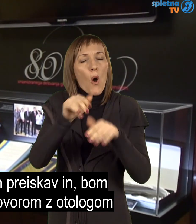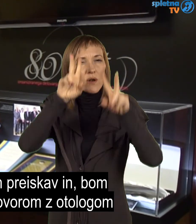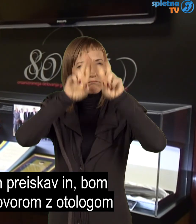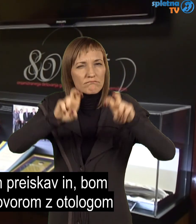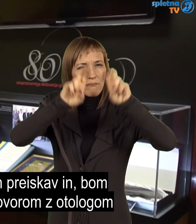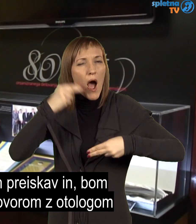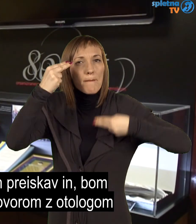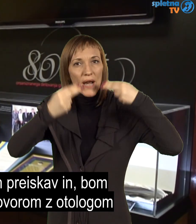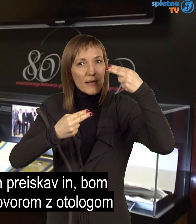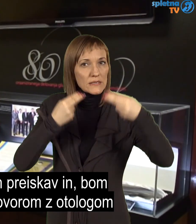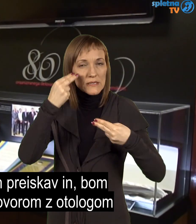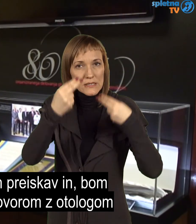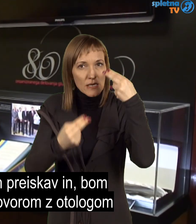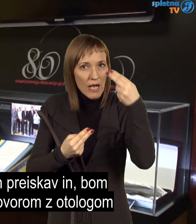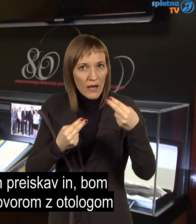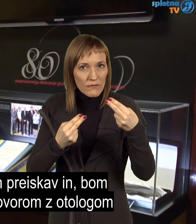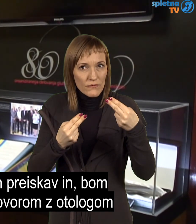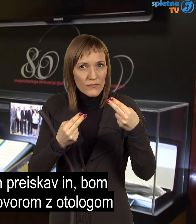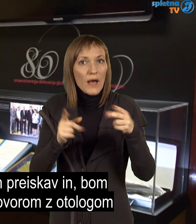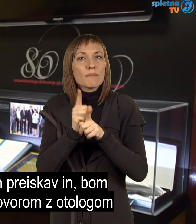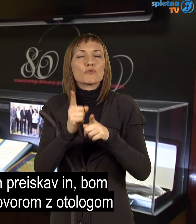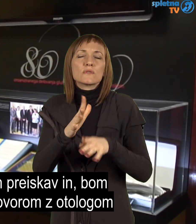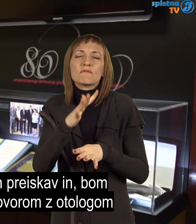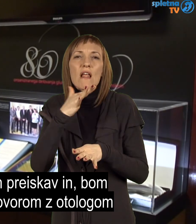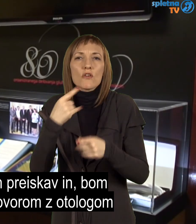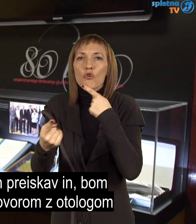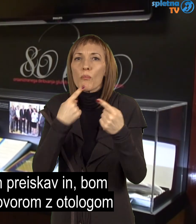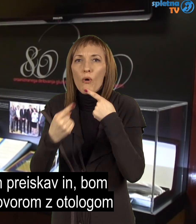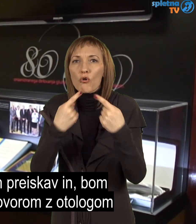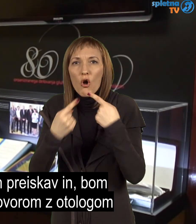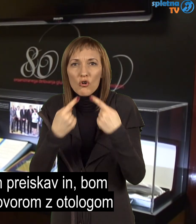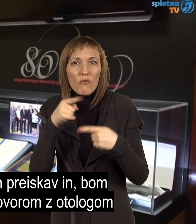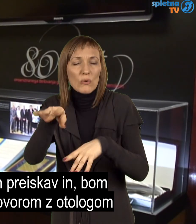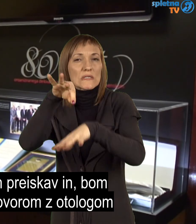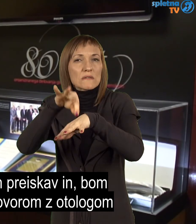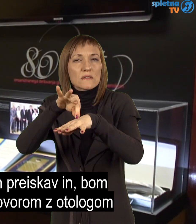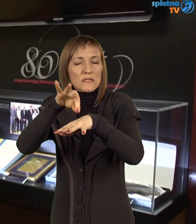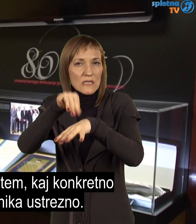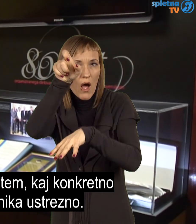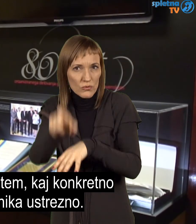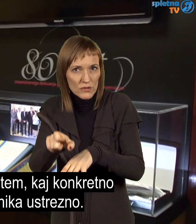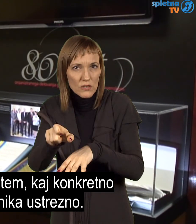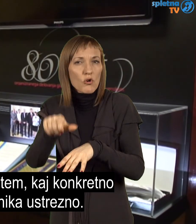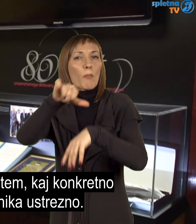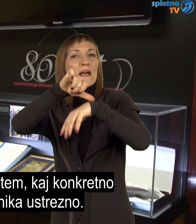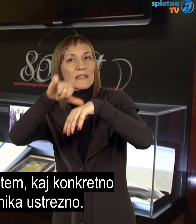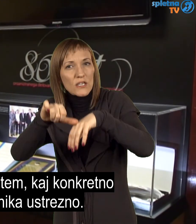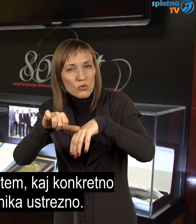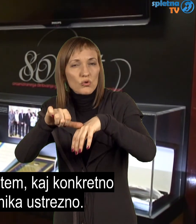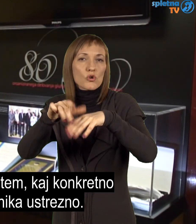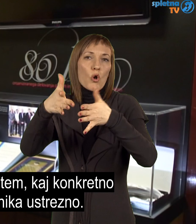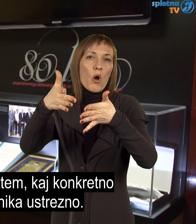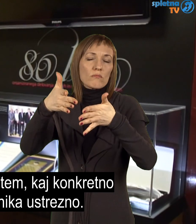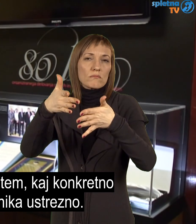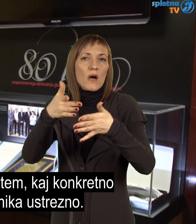preiskav in obširnim pogovorom z otologom oziroma kirurgom o